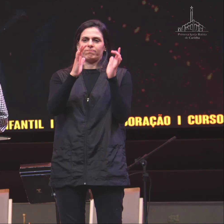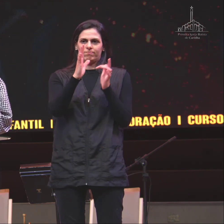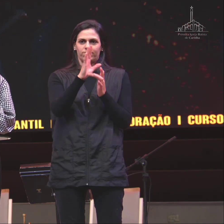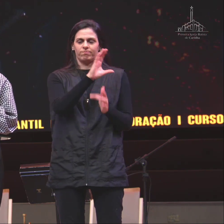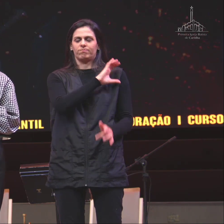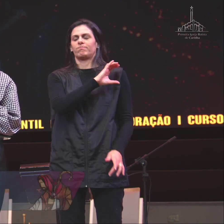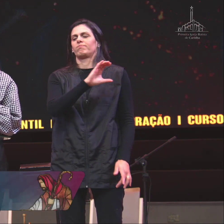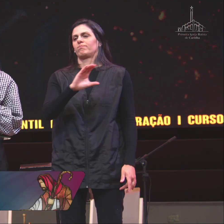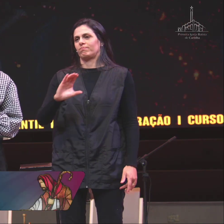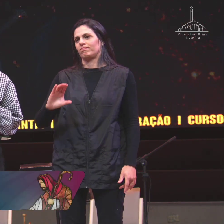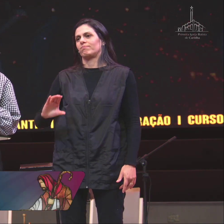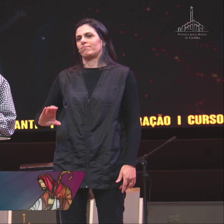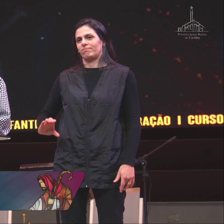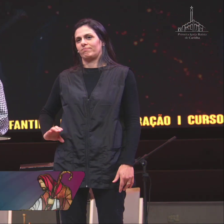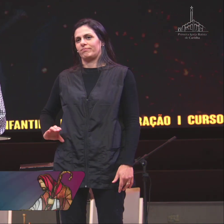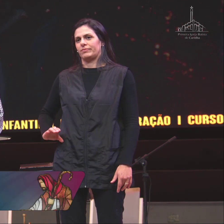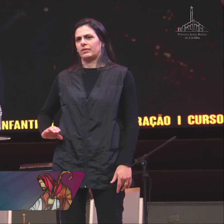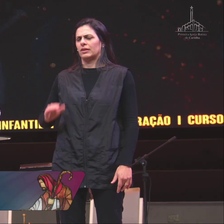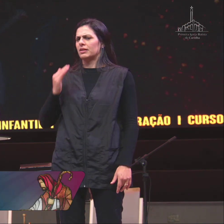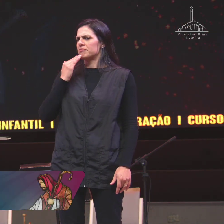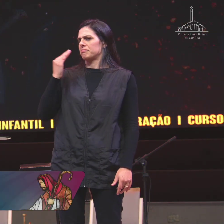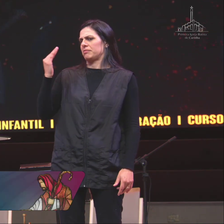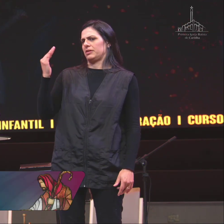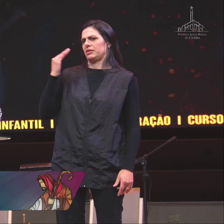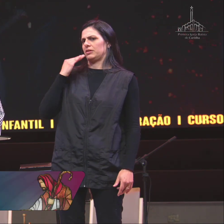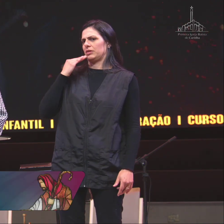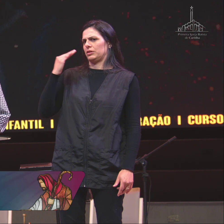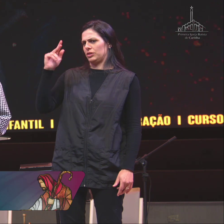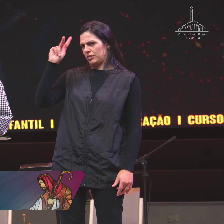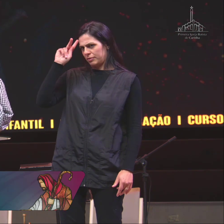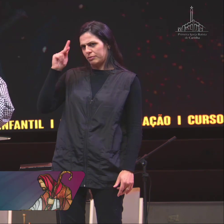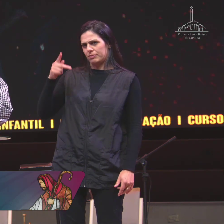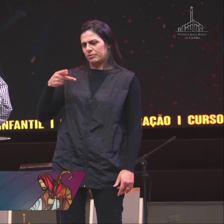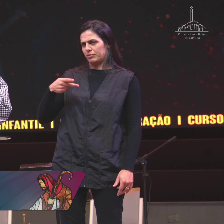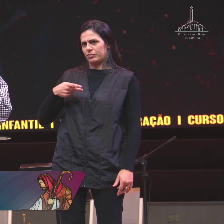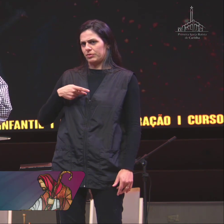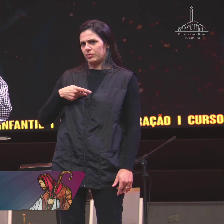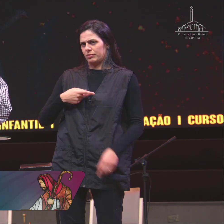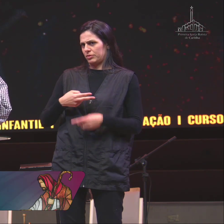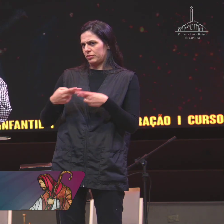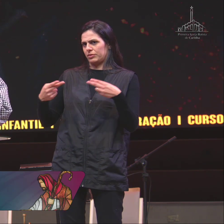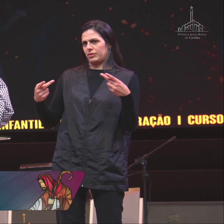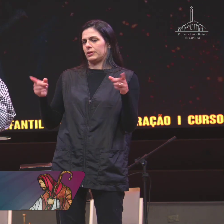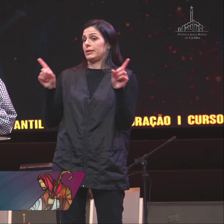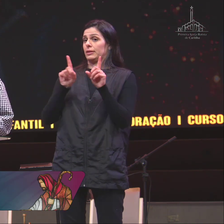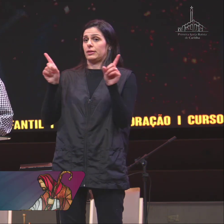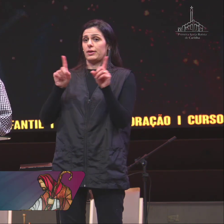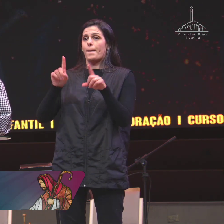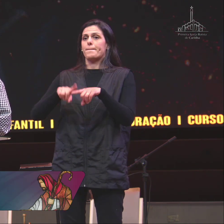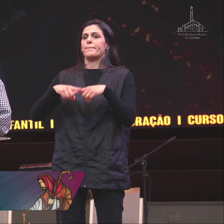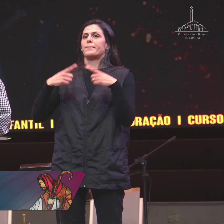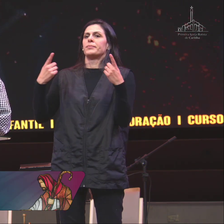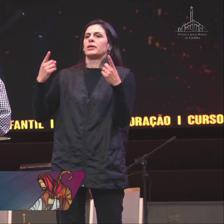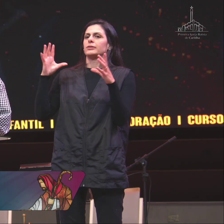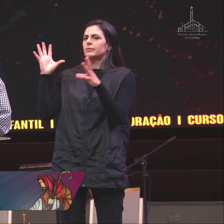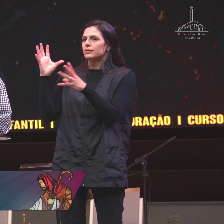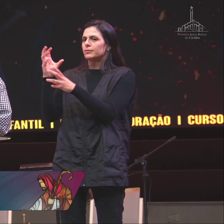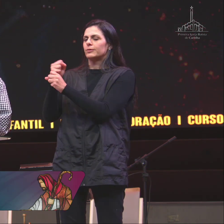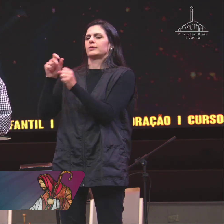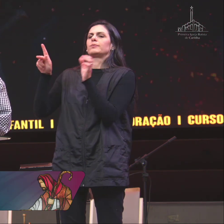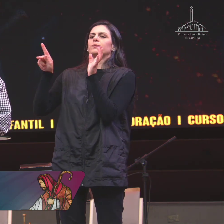bem. Vamos ler? Será que com isso estamos começando a